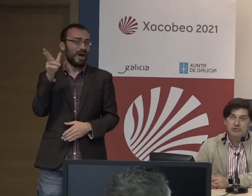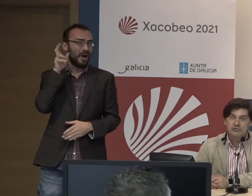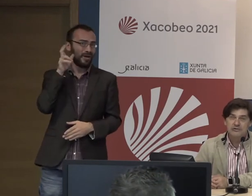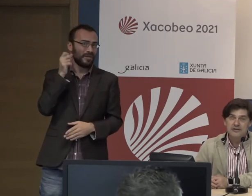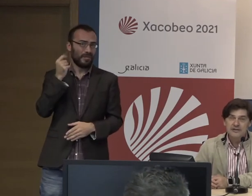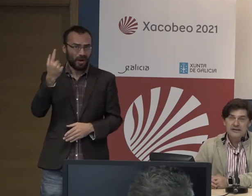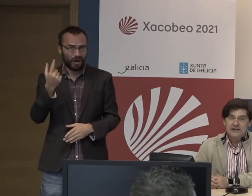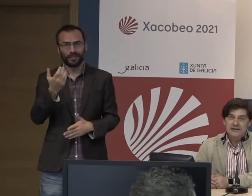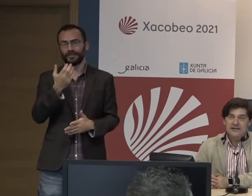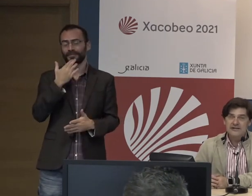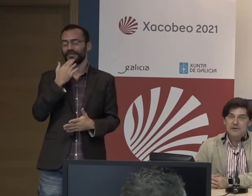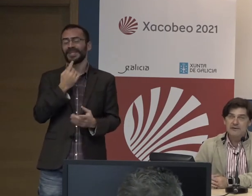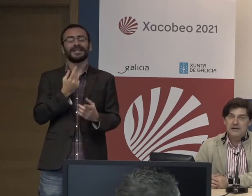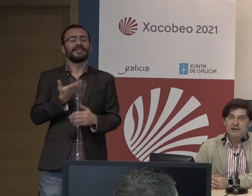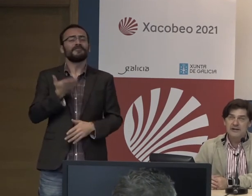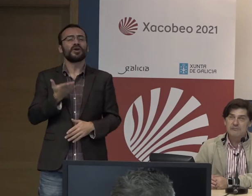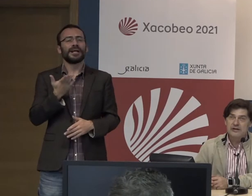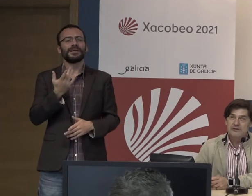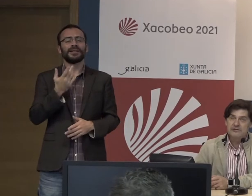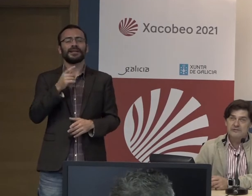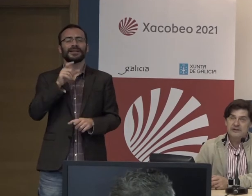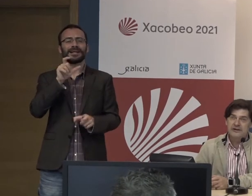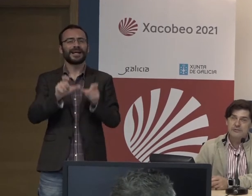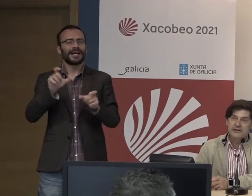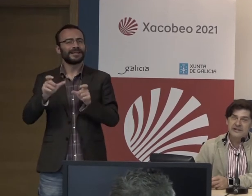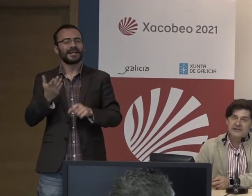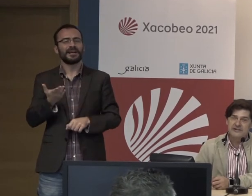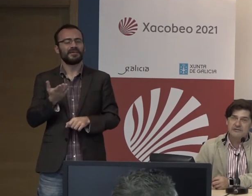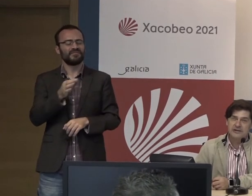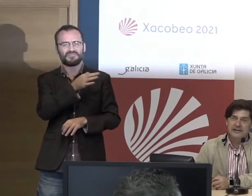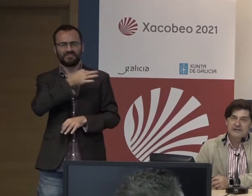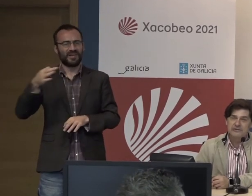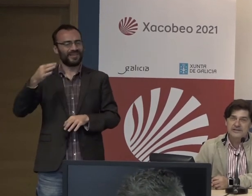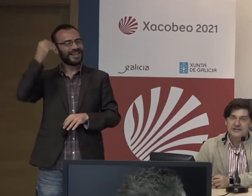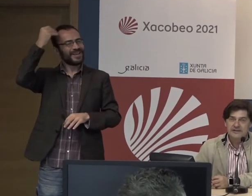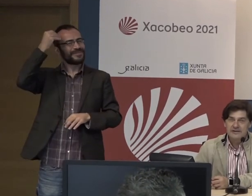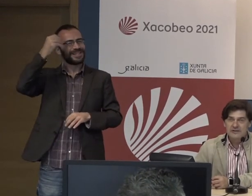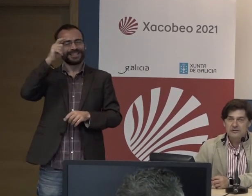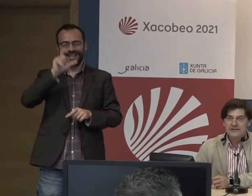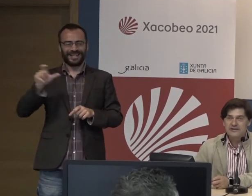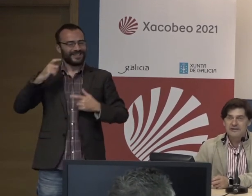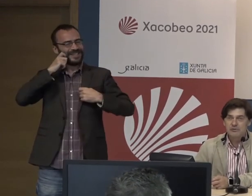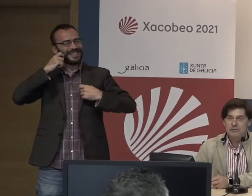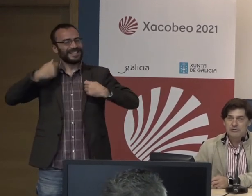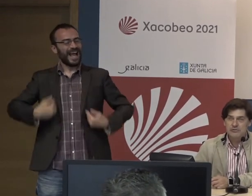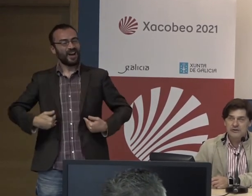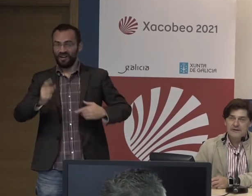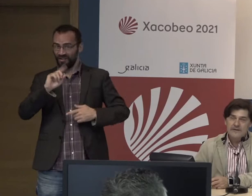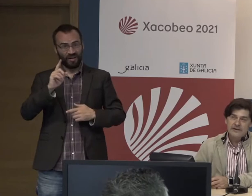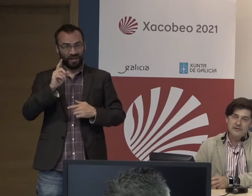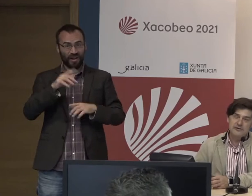uno o dos, que es la gente perfecta para lo que muchas veces los ingenieros piensan en la tecnología, y no existe. O sea, existen muy